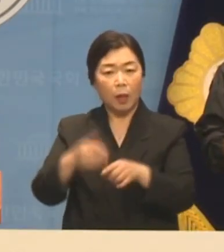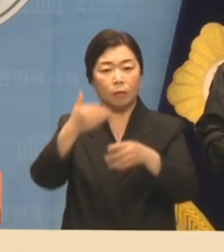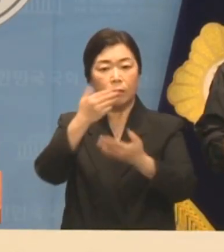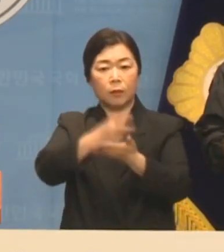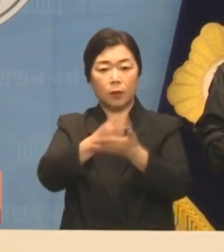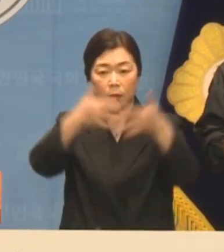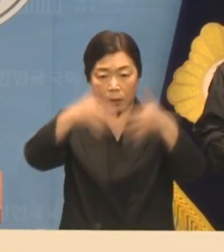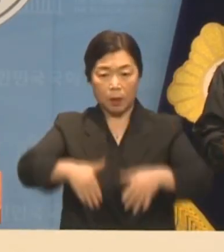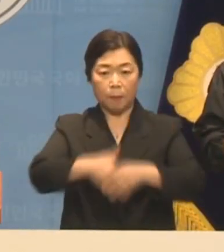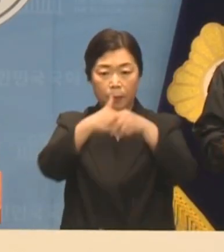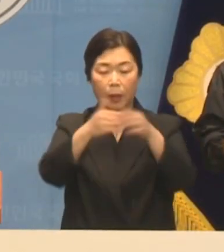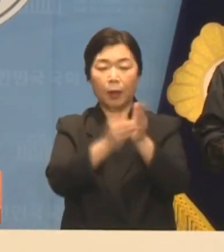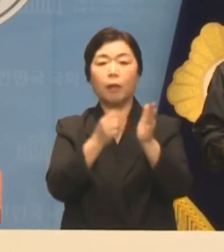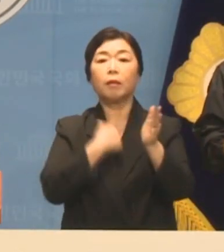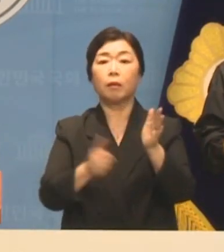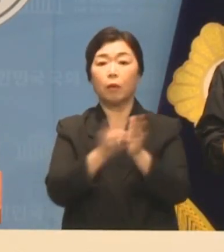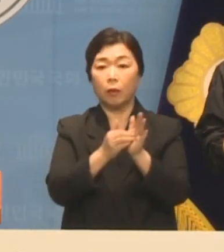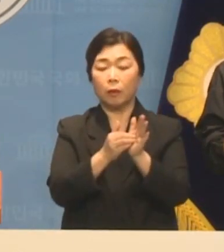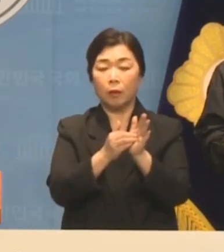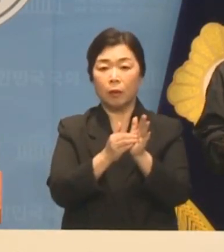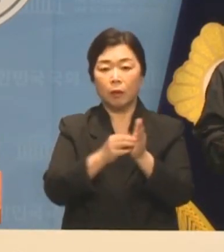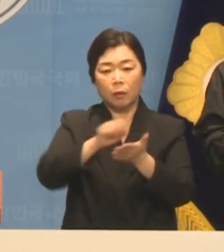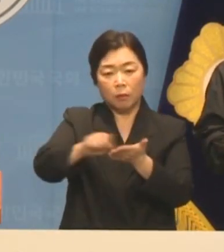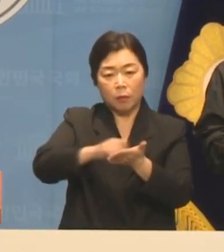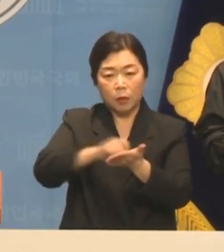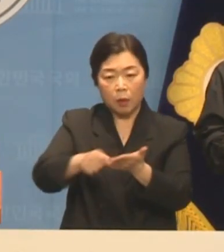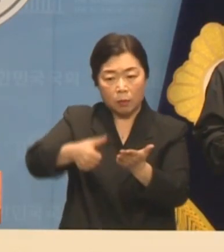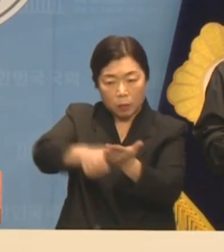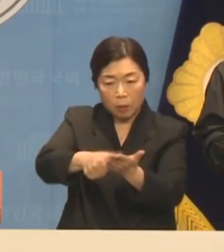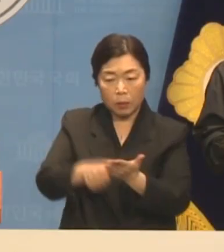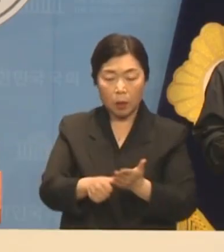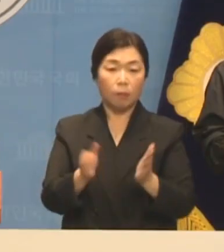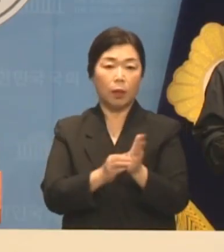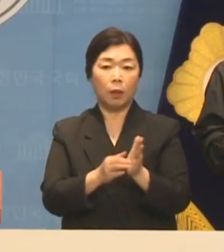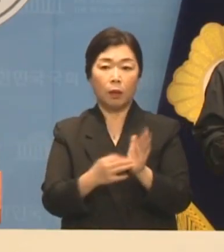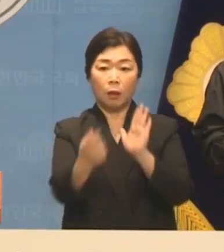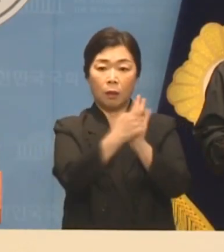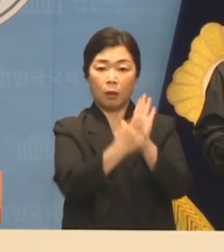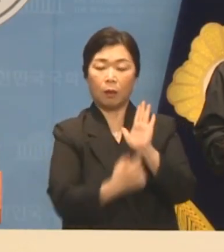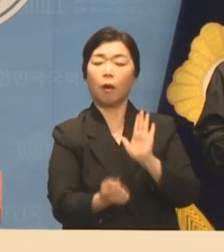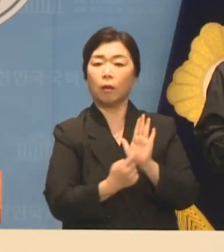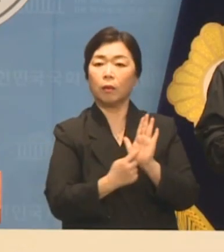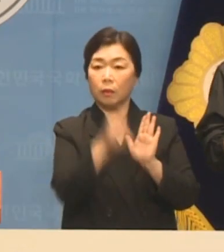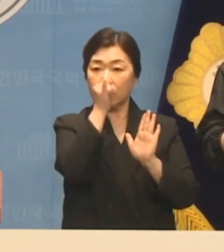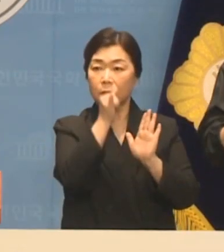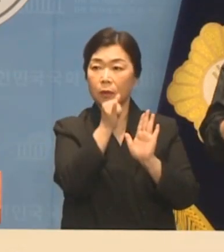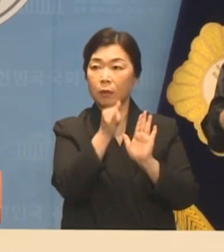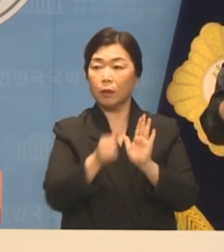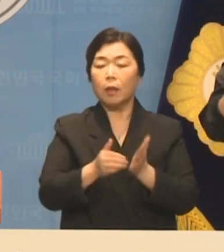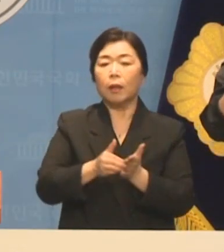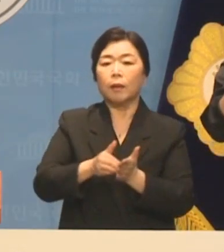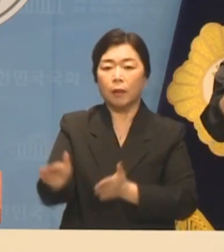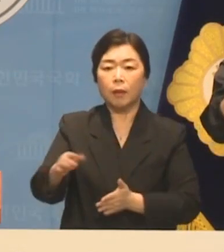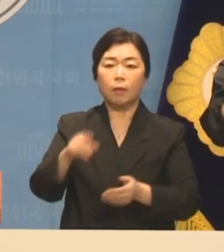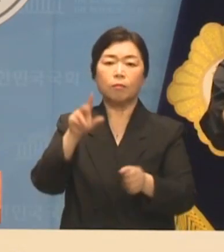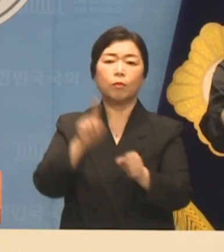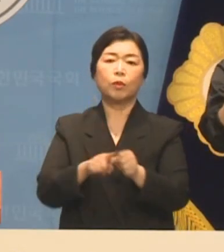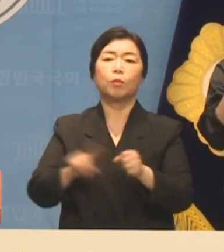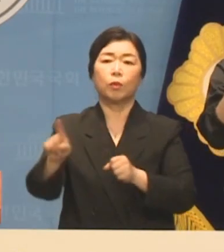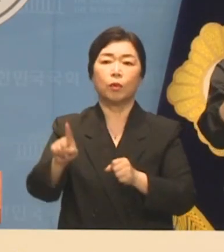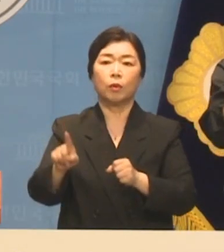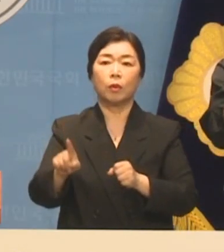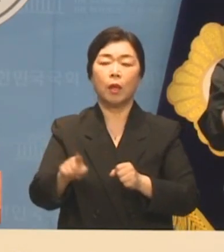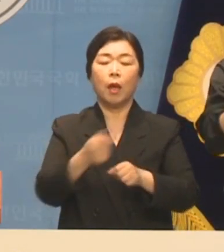소상공인 민생단체 상생협약서에 또 분명히 명시되어 있습니다. 클렌징의 요건은 계약 해지